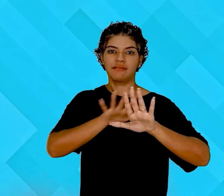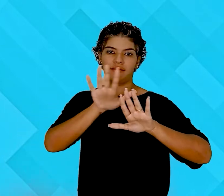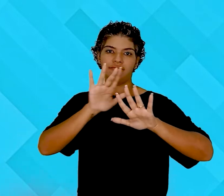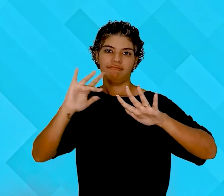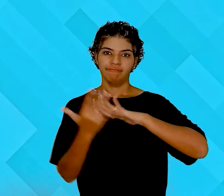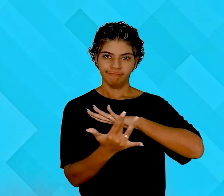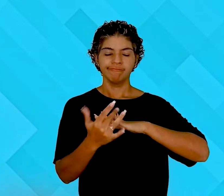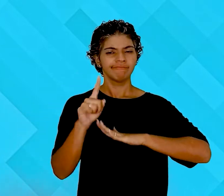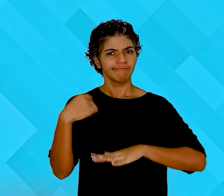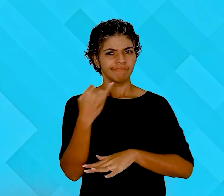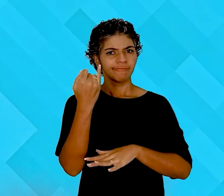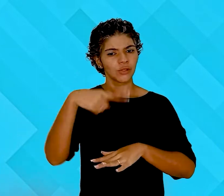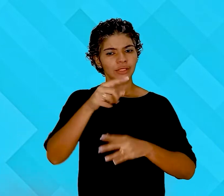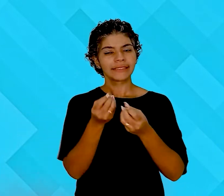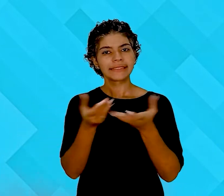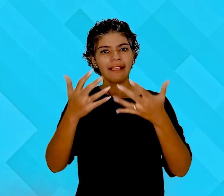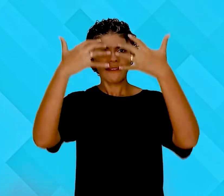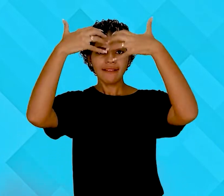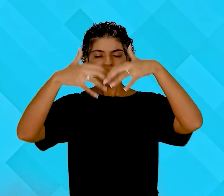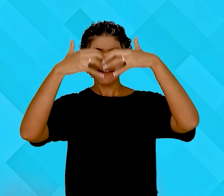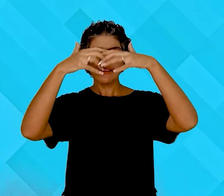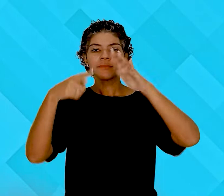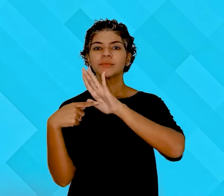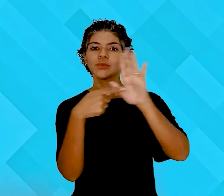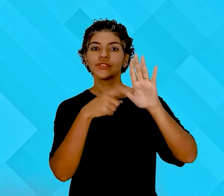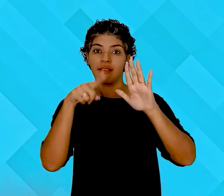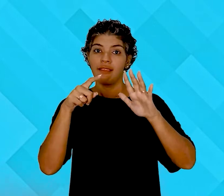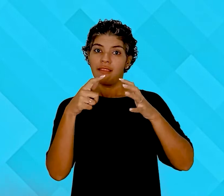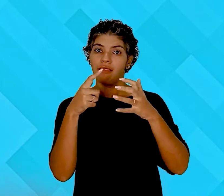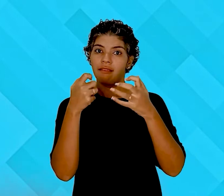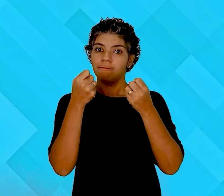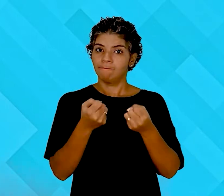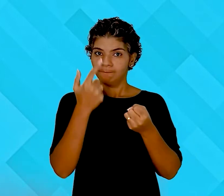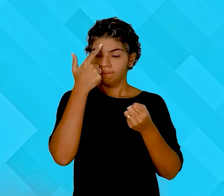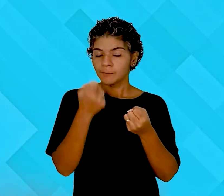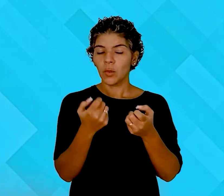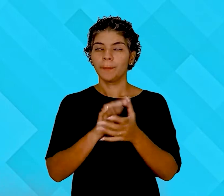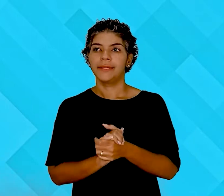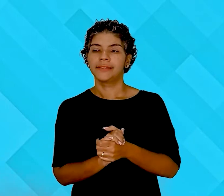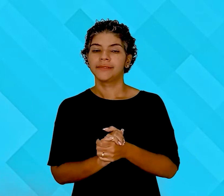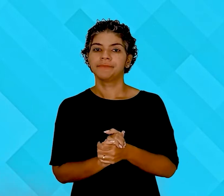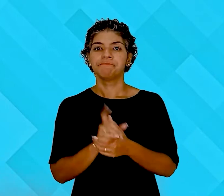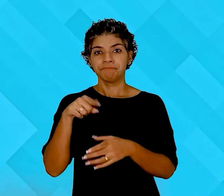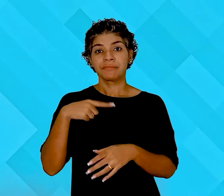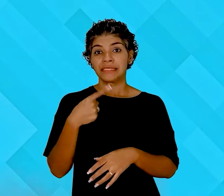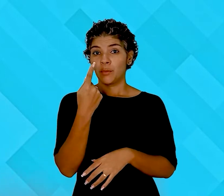né? E o capitalismo de vigilância, que é um termo cunhado por uma pesquisadora chamada Shoshana Zuboff, ela